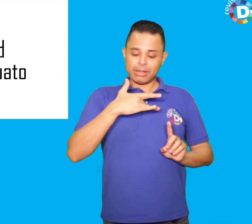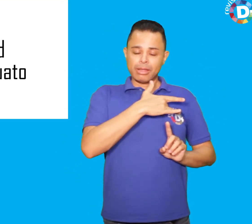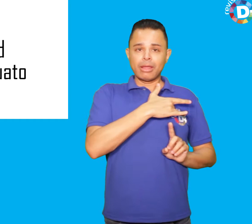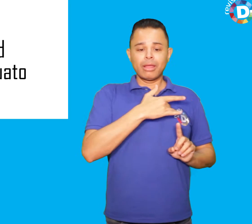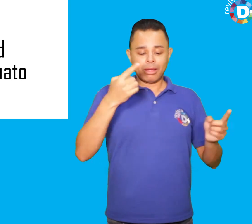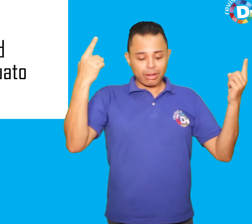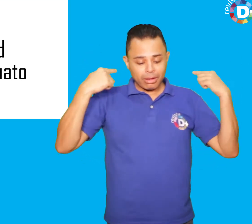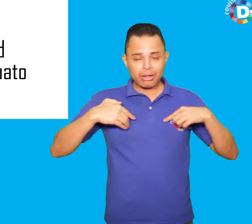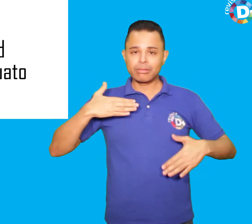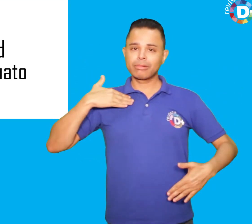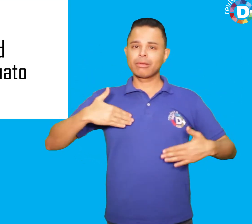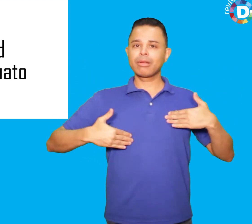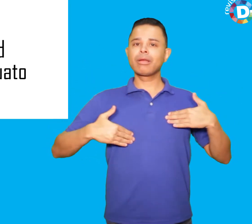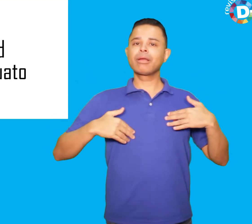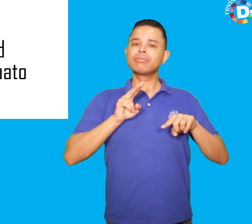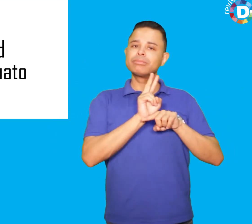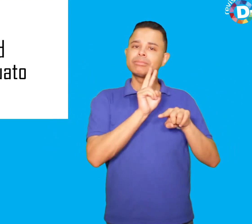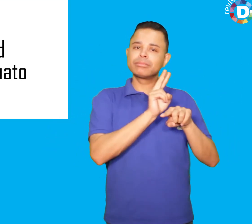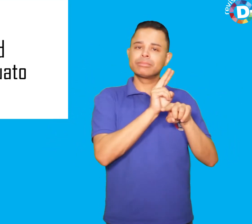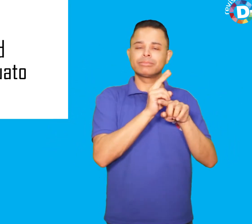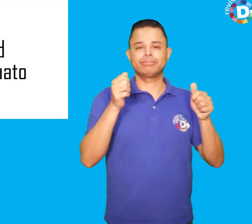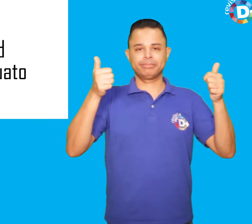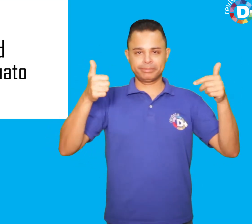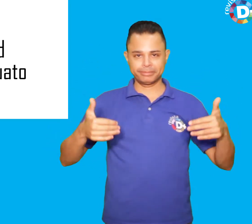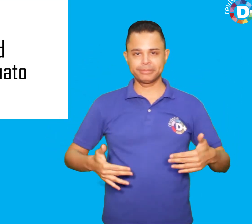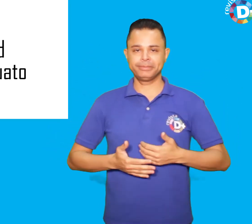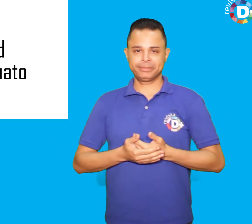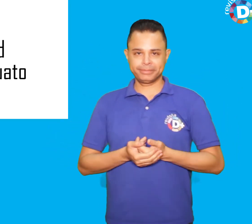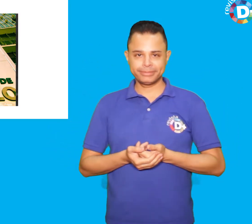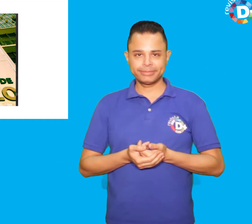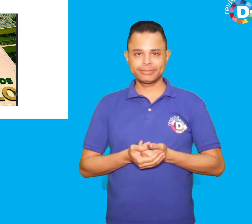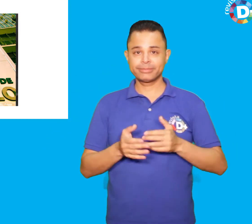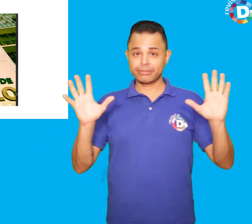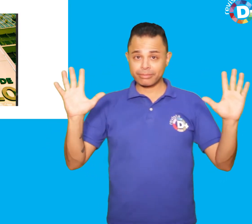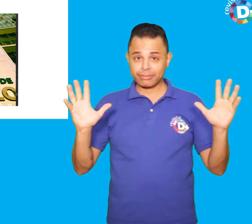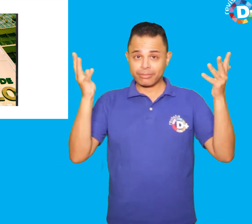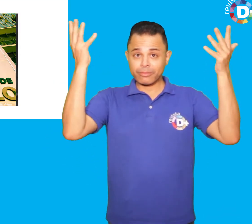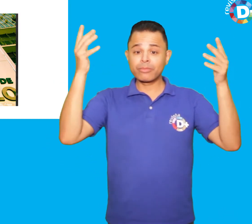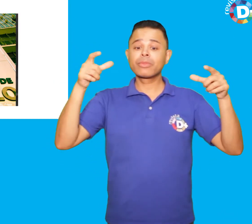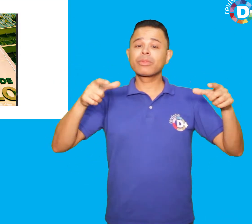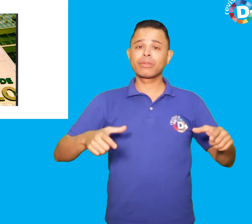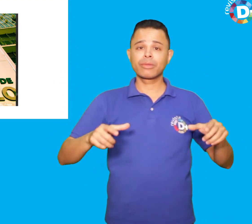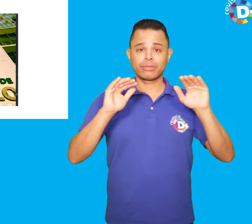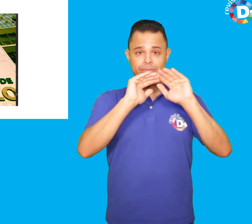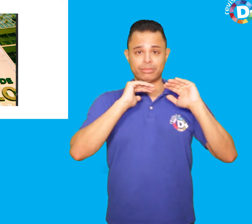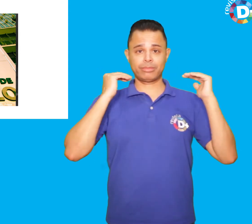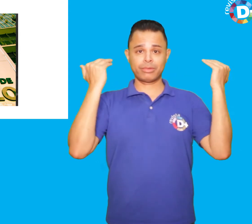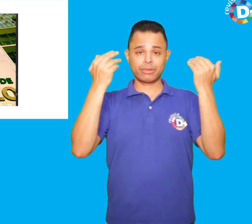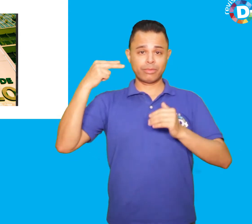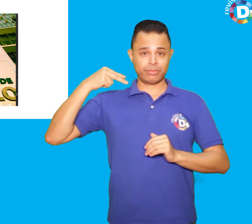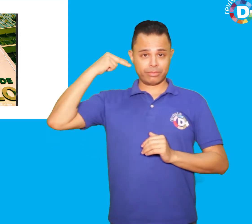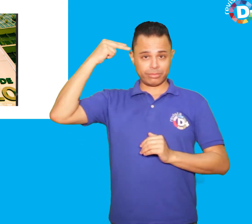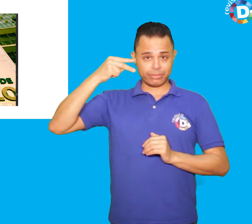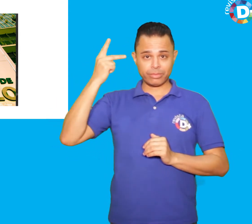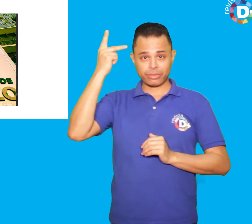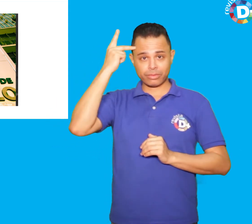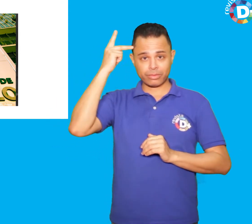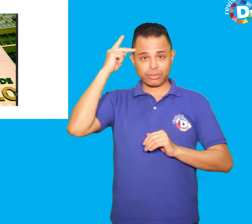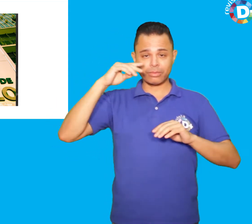masculina, falou o secretário. O evento será na Câmara Municipal de São Paulo, no Auditório 1º de